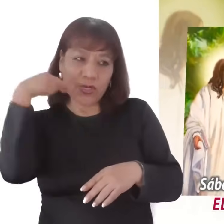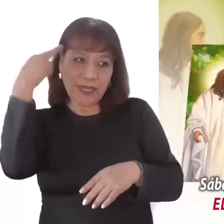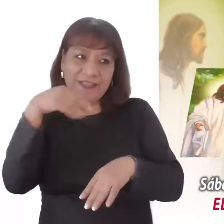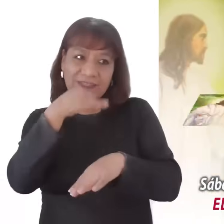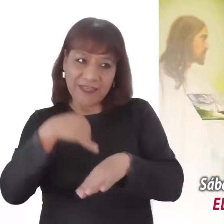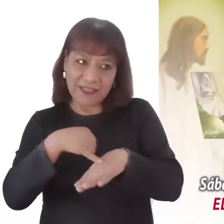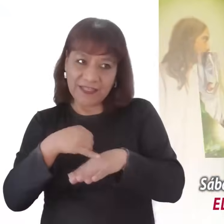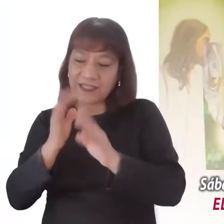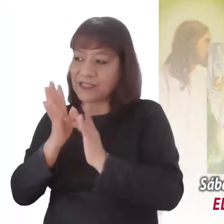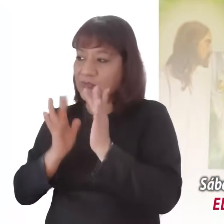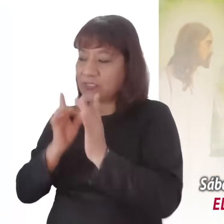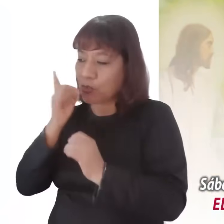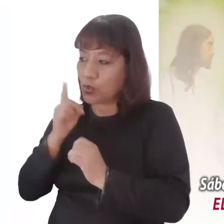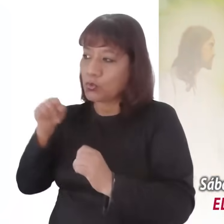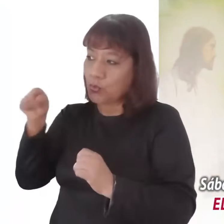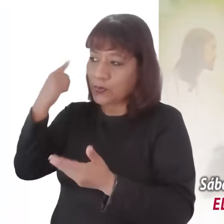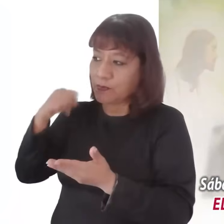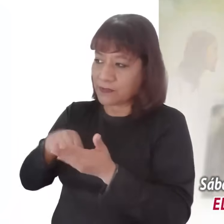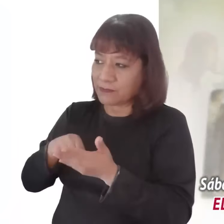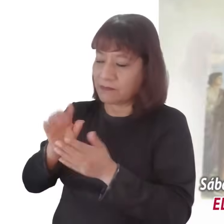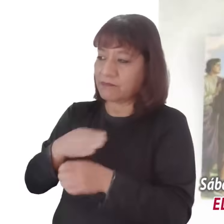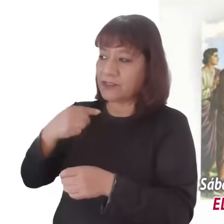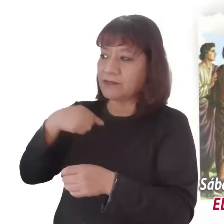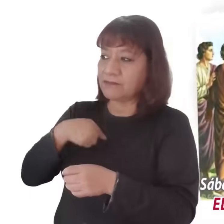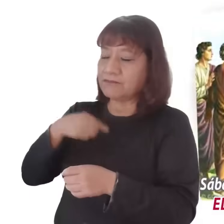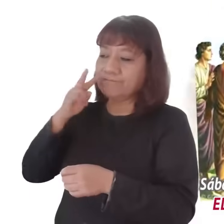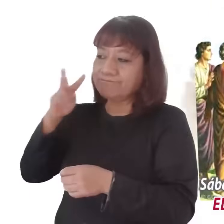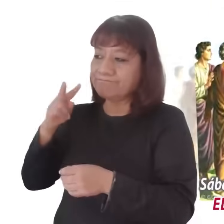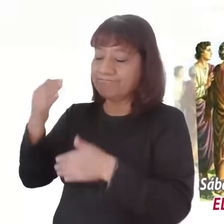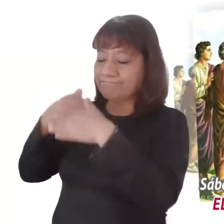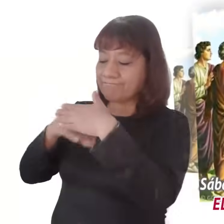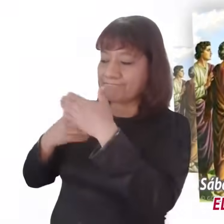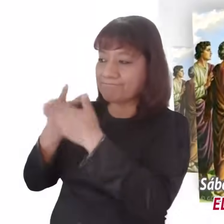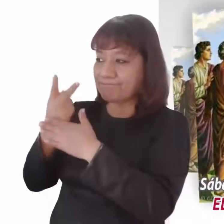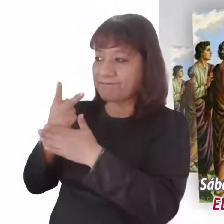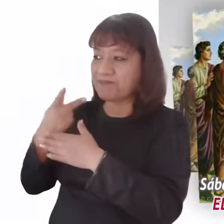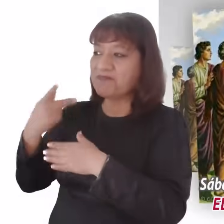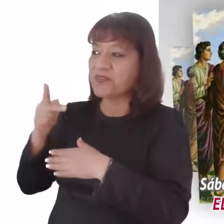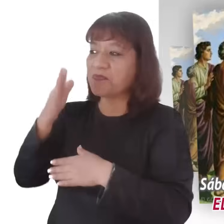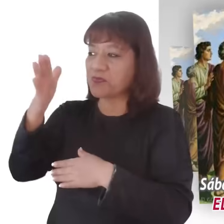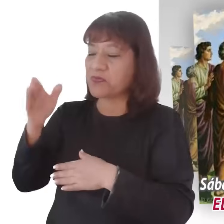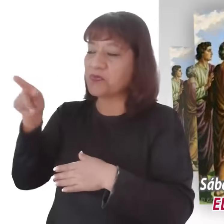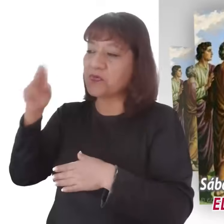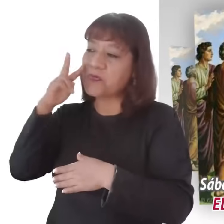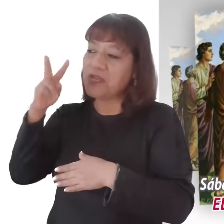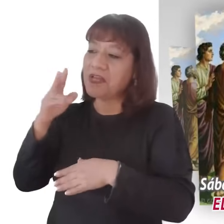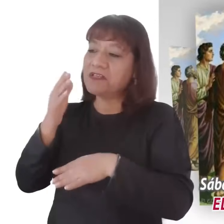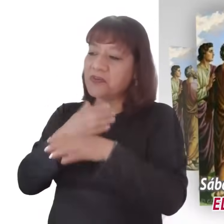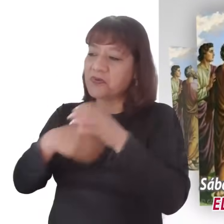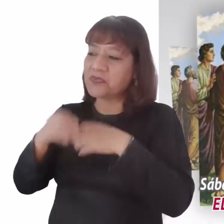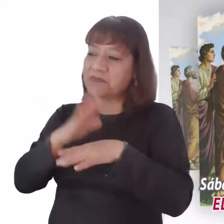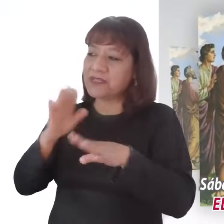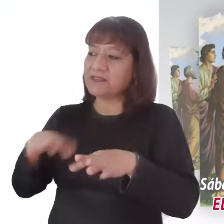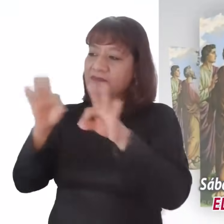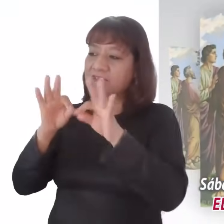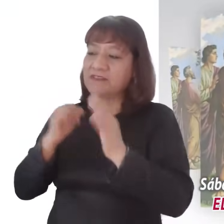crees porque te he dicho que te vi debajo de la higuera. Mayores cosas has de ver. Después añadió: